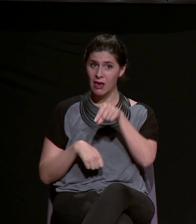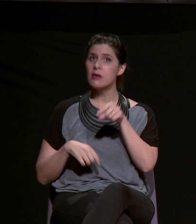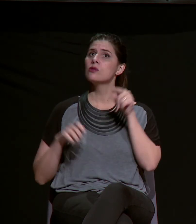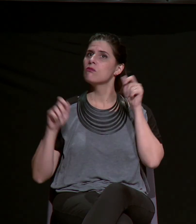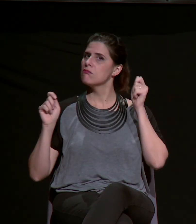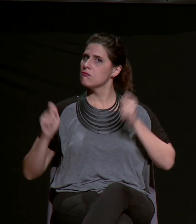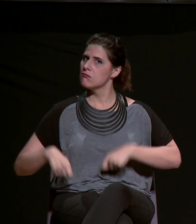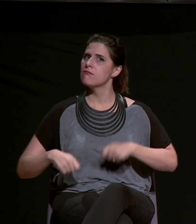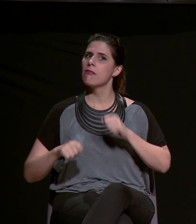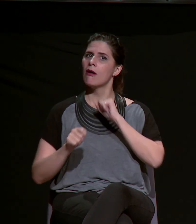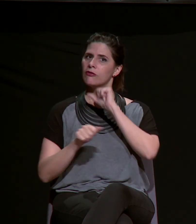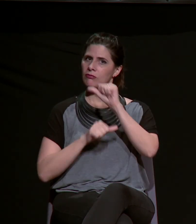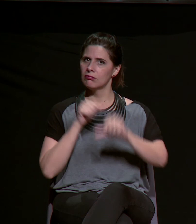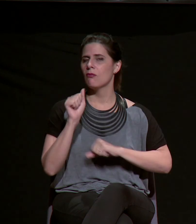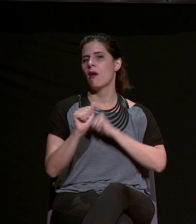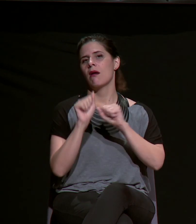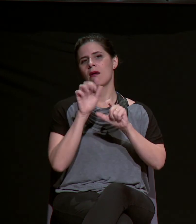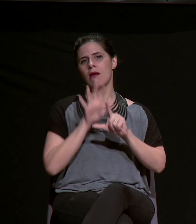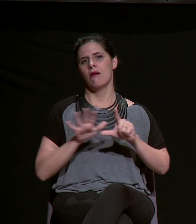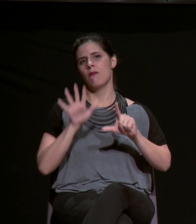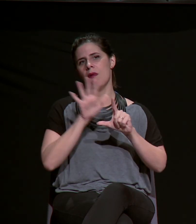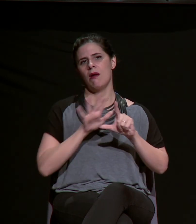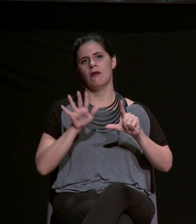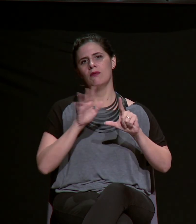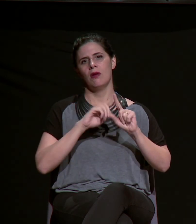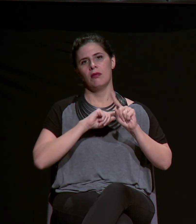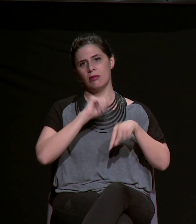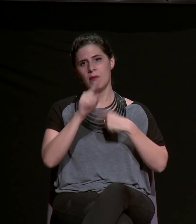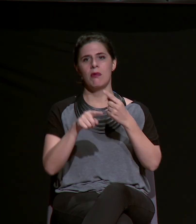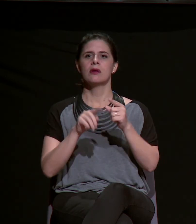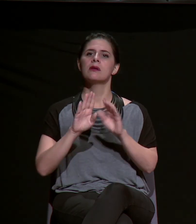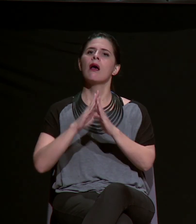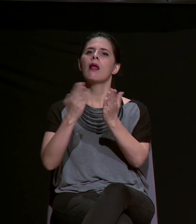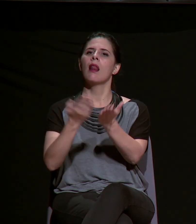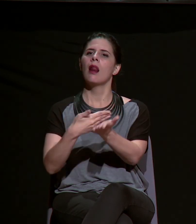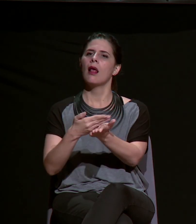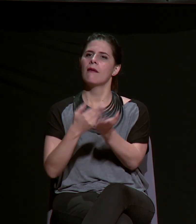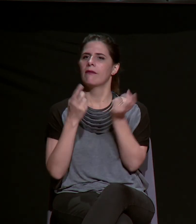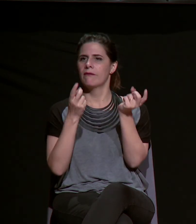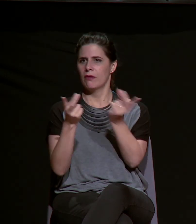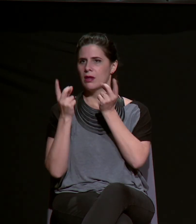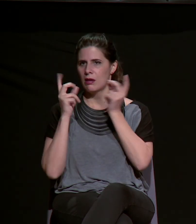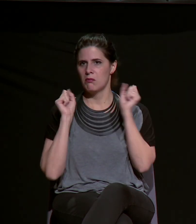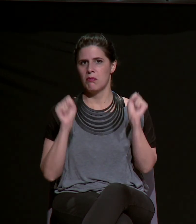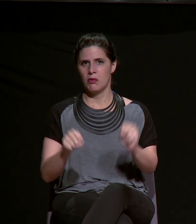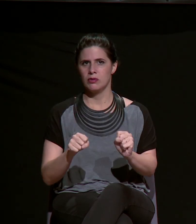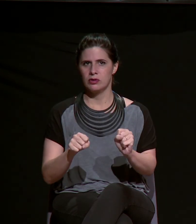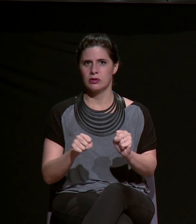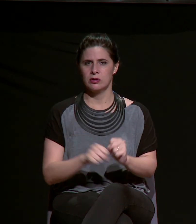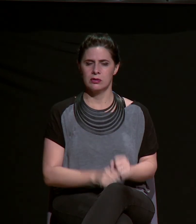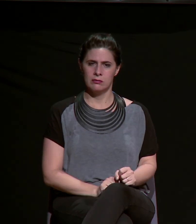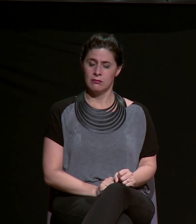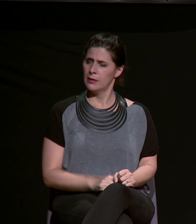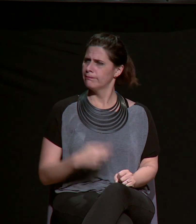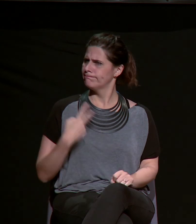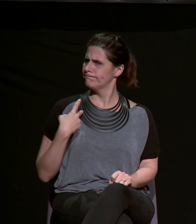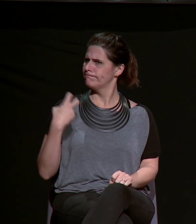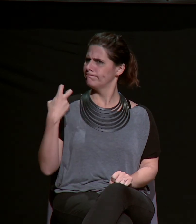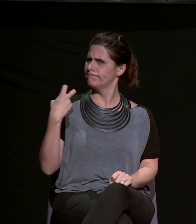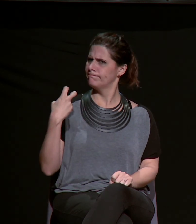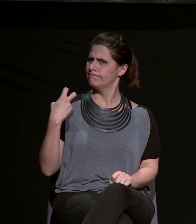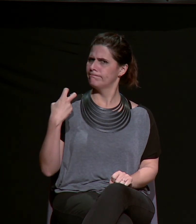imagem de catálogo e ser transformada num livro que ia vender. E aí eu percebi,